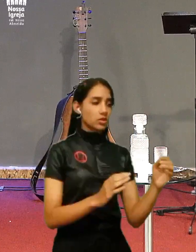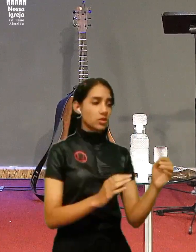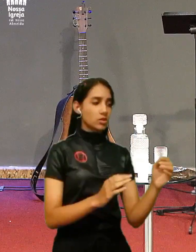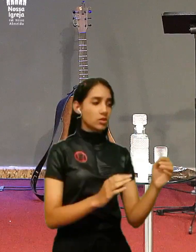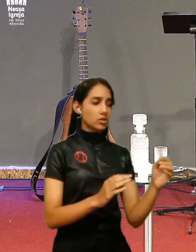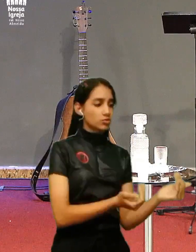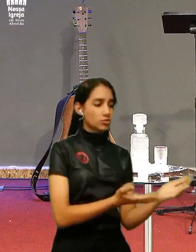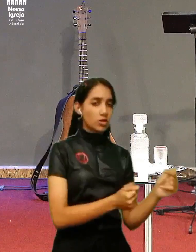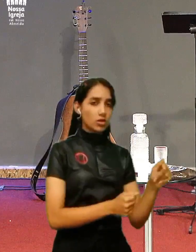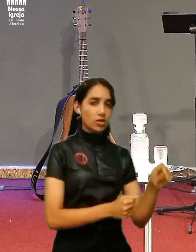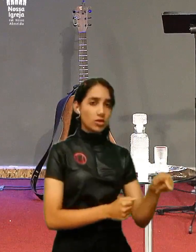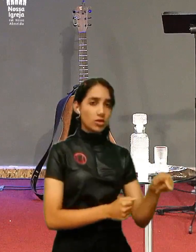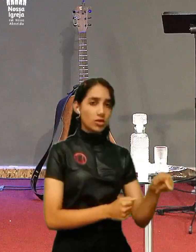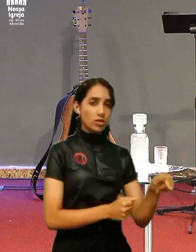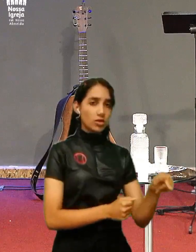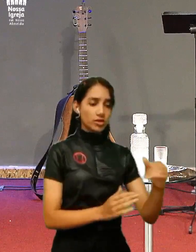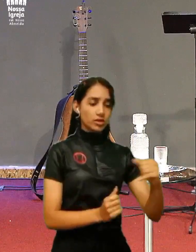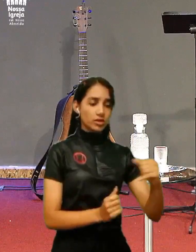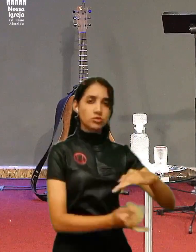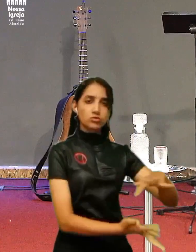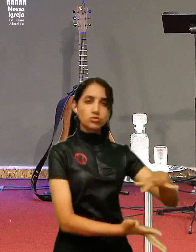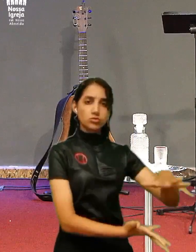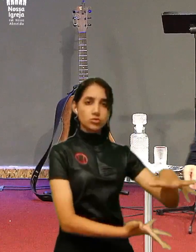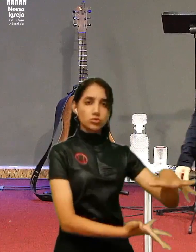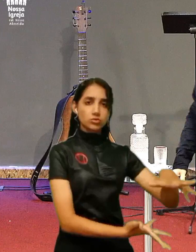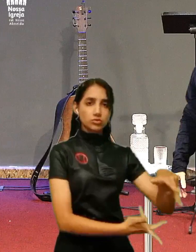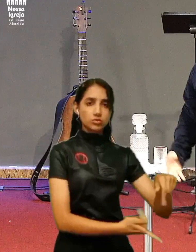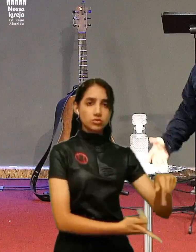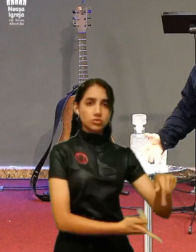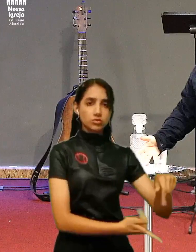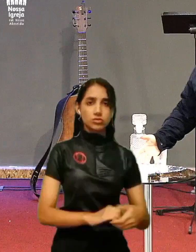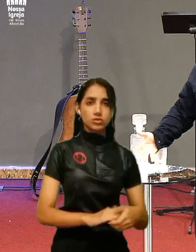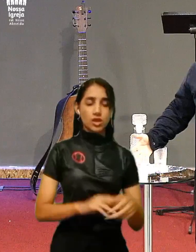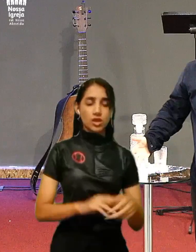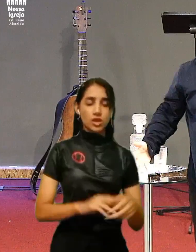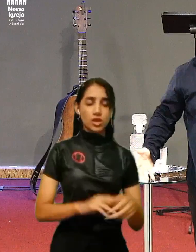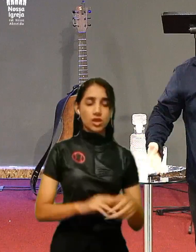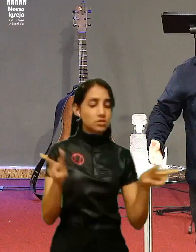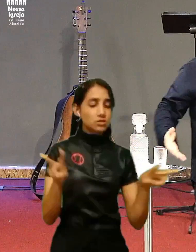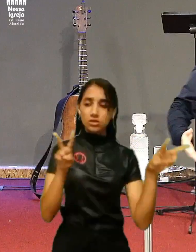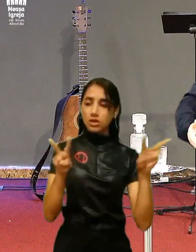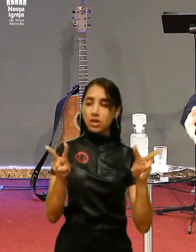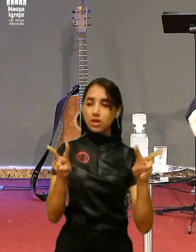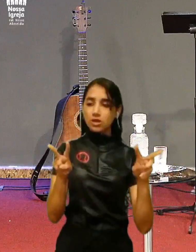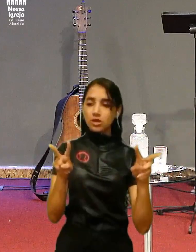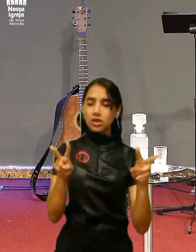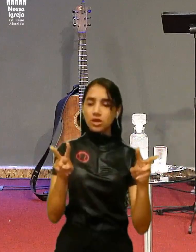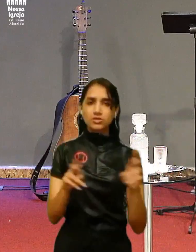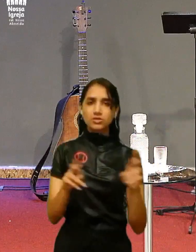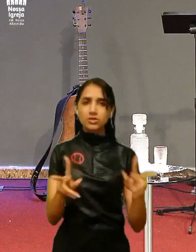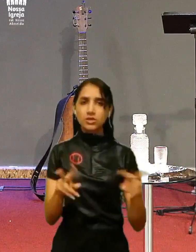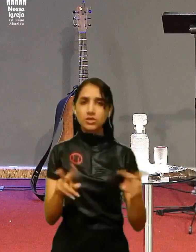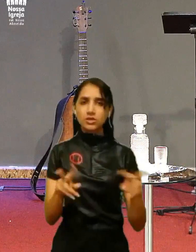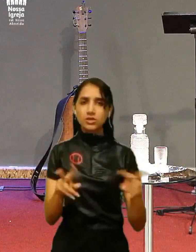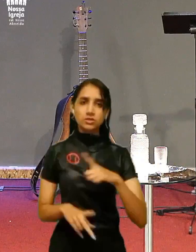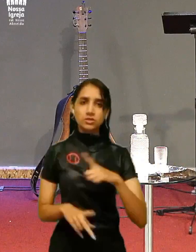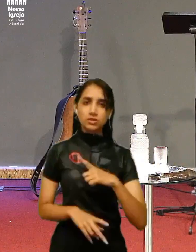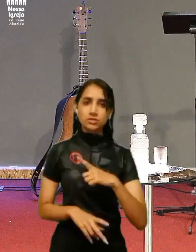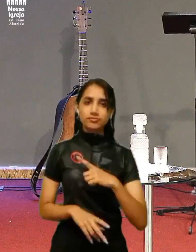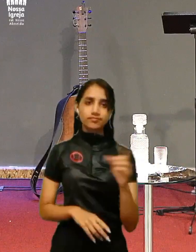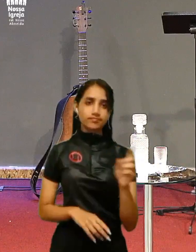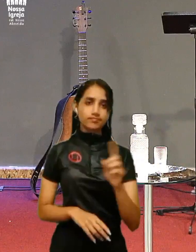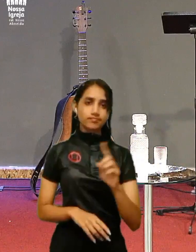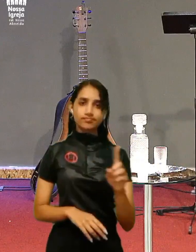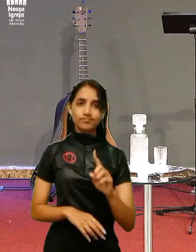experimentar tudo que está à sua frente. A nossa geração é uma geração divorciante, porque